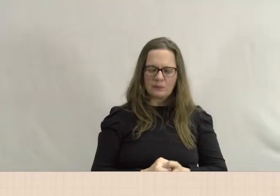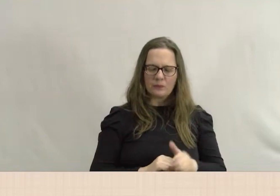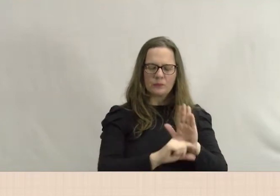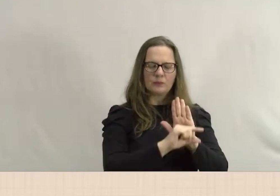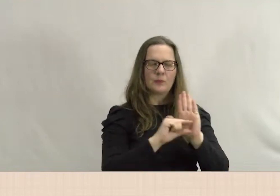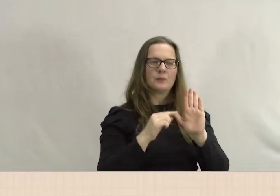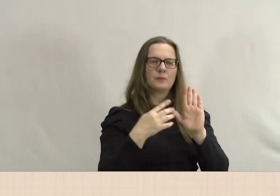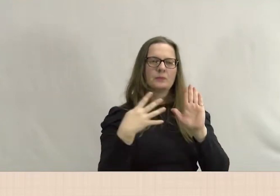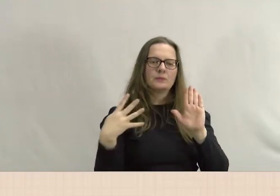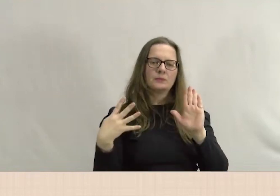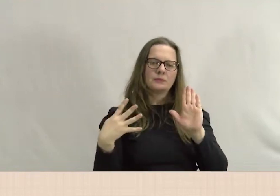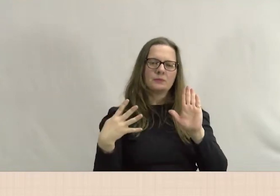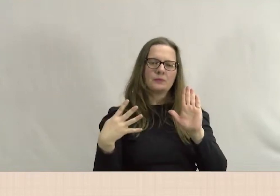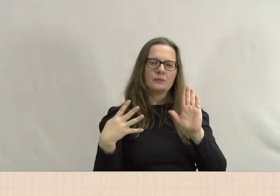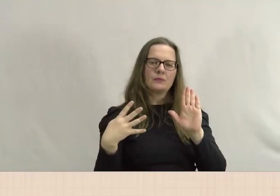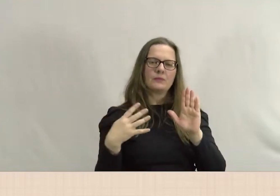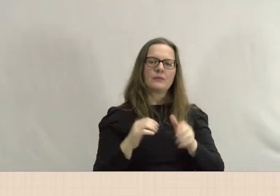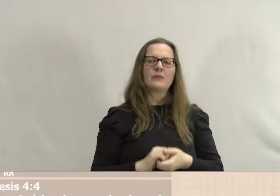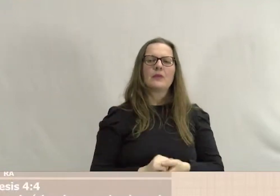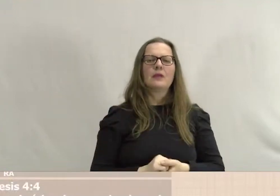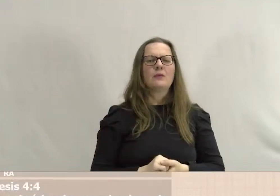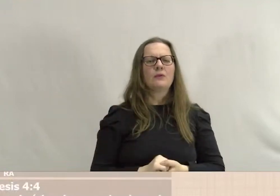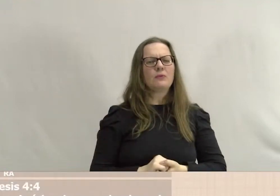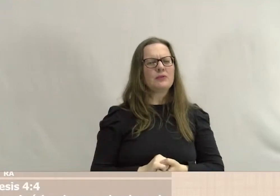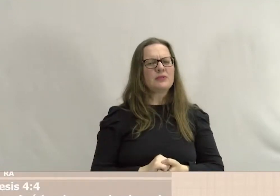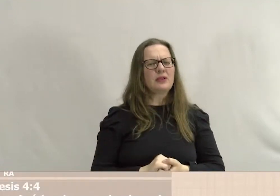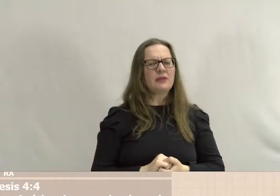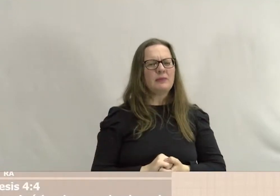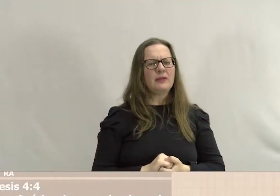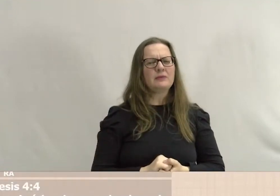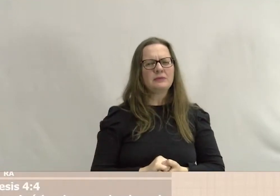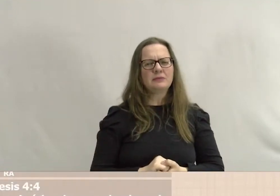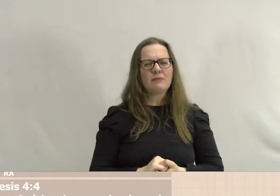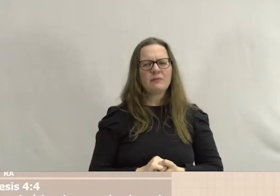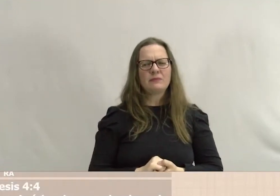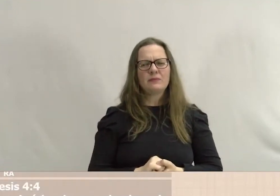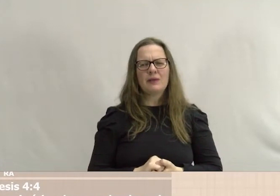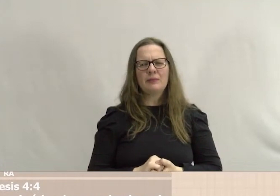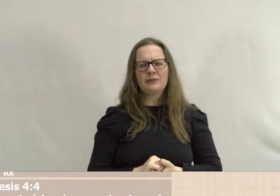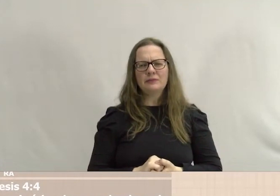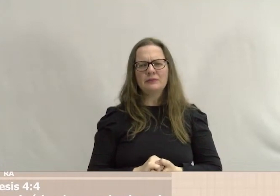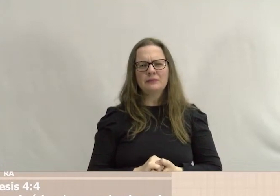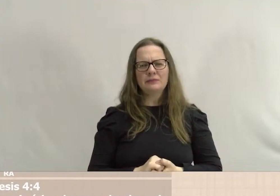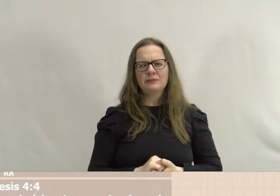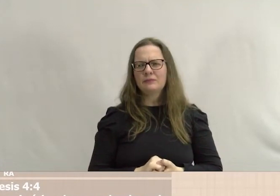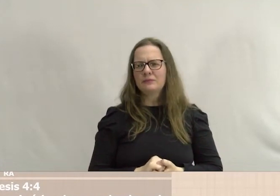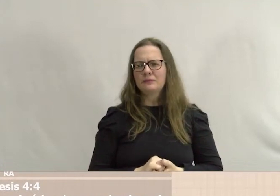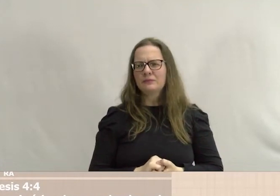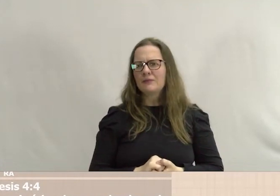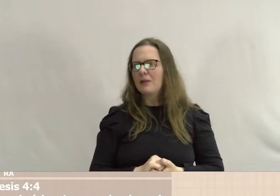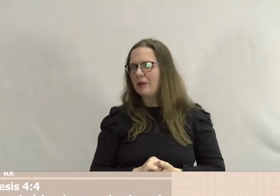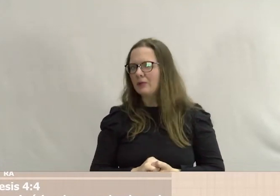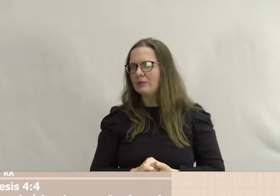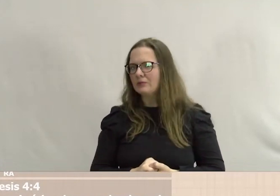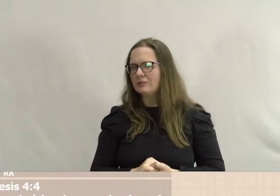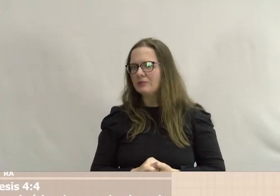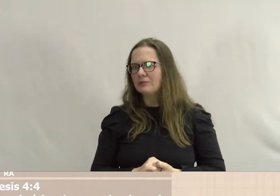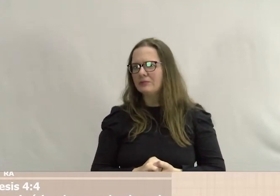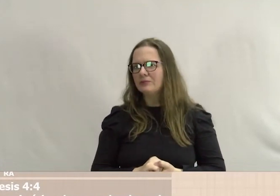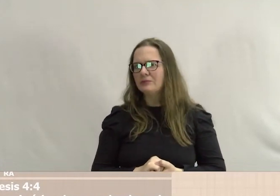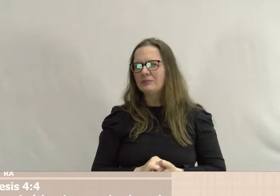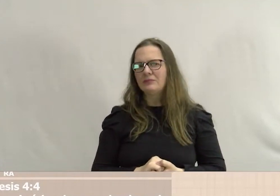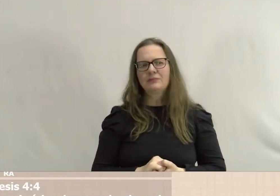Versículo 4. Abel, por sua vez, trouxe das primícias do seu rebanho